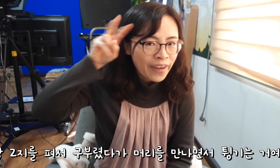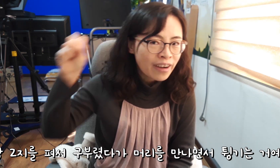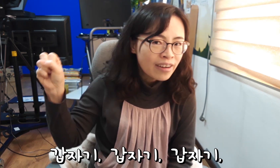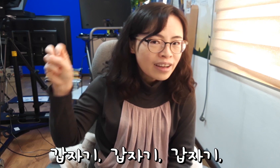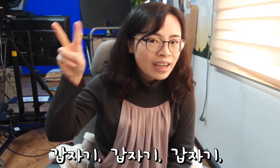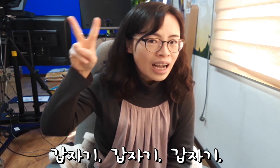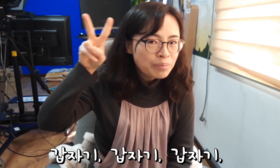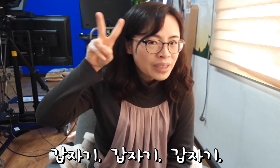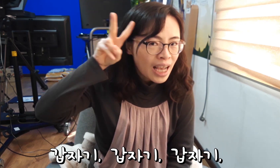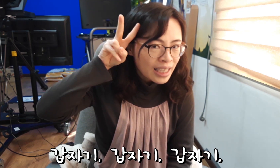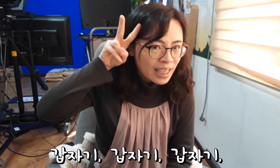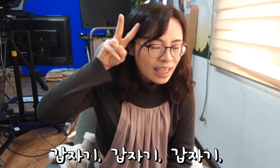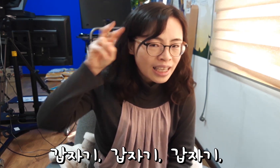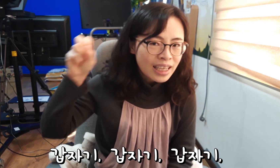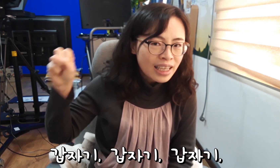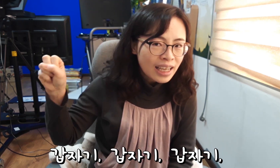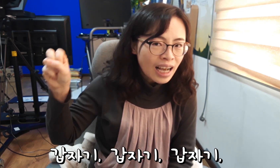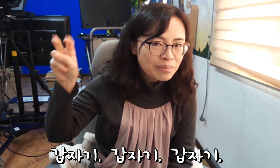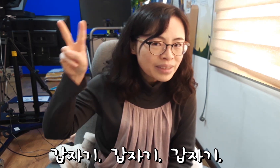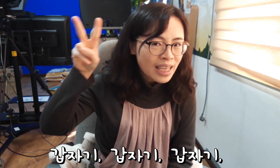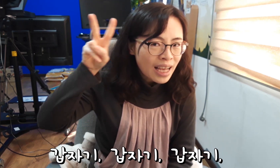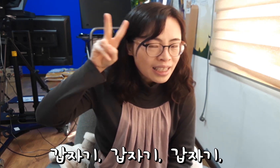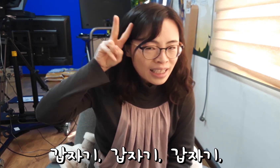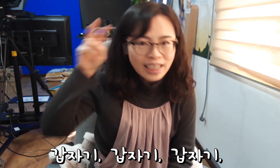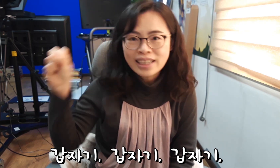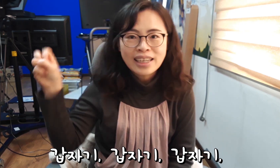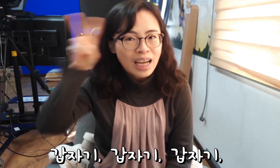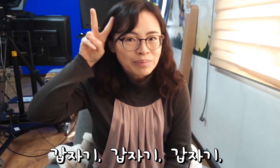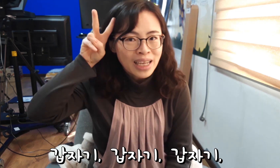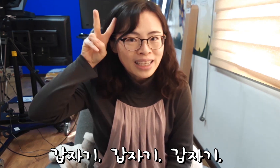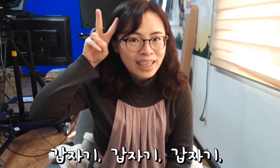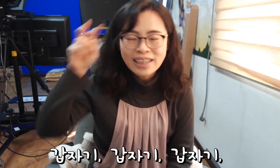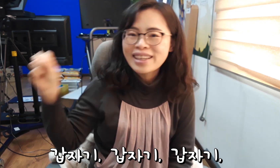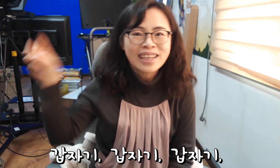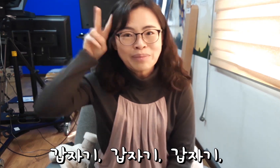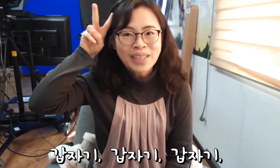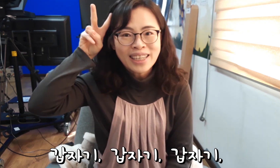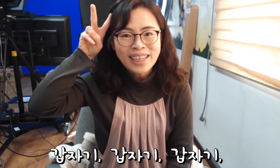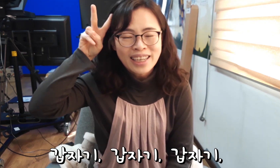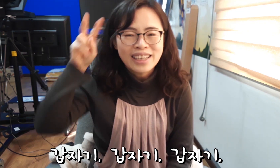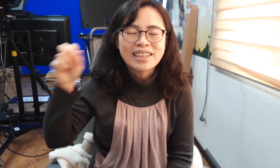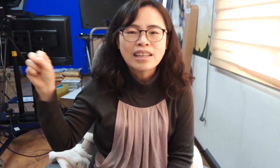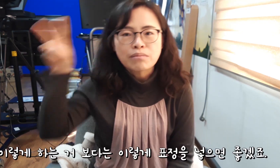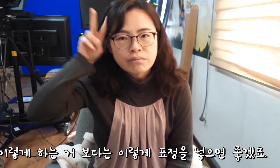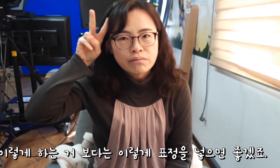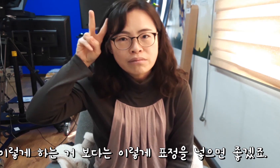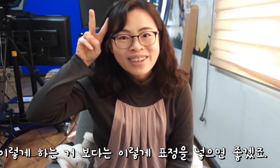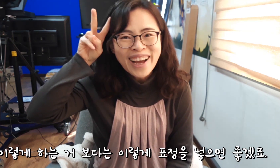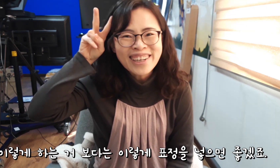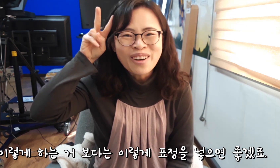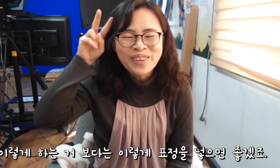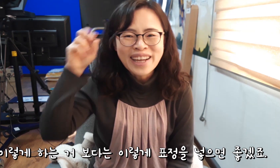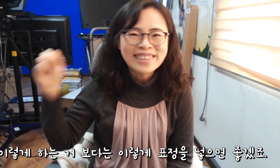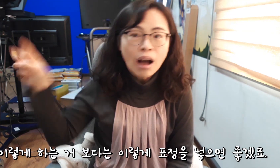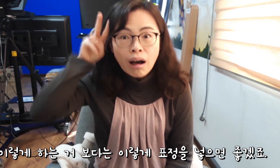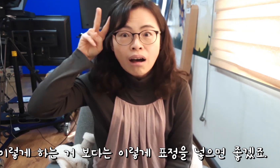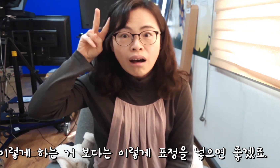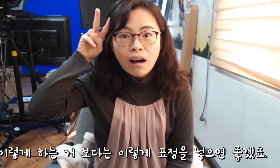거예요. 갑자기, 갑자기, 갑자기, 갑자기. 그냥 이렇게 하는 것보다는